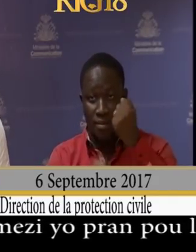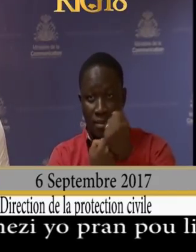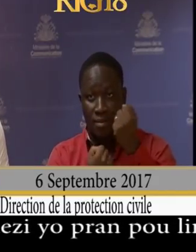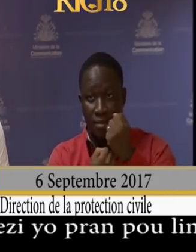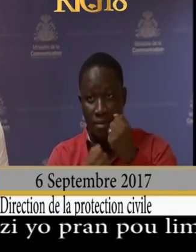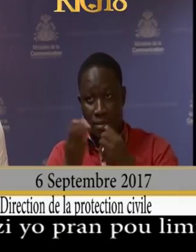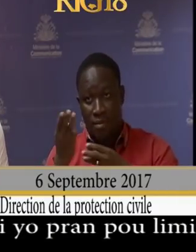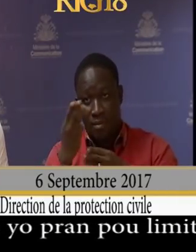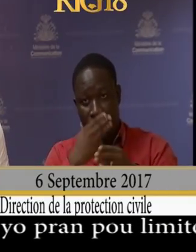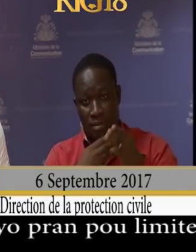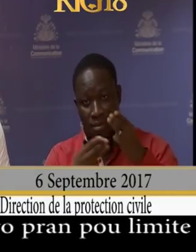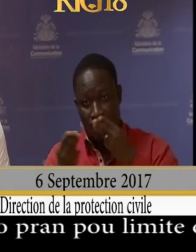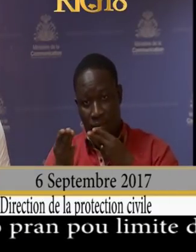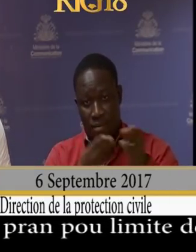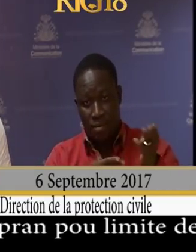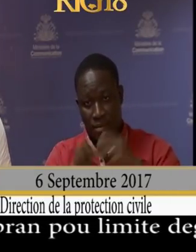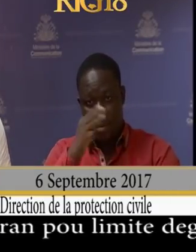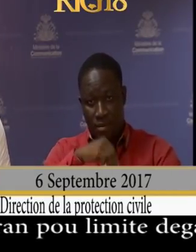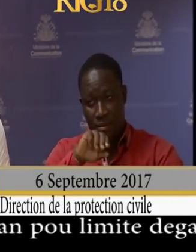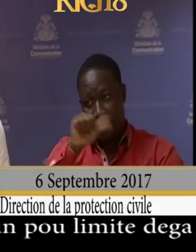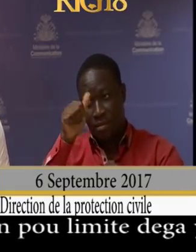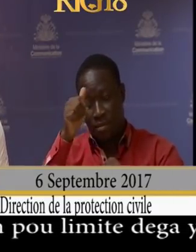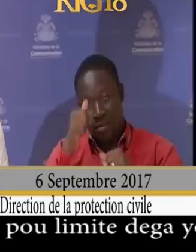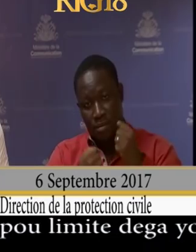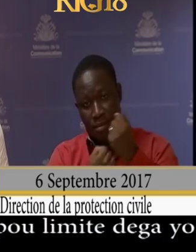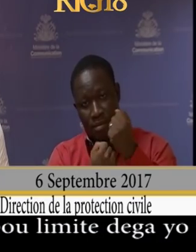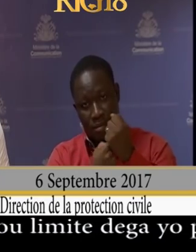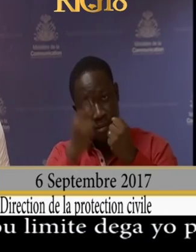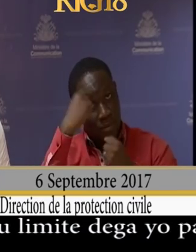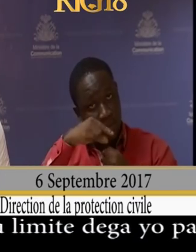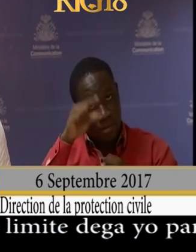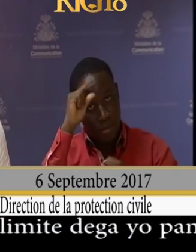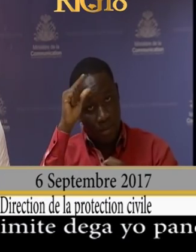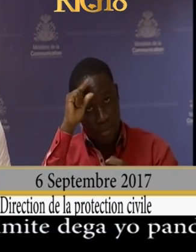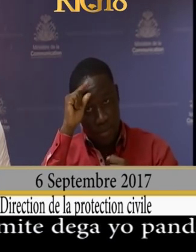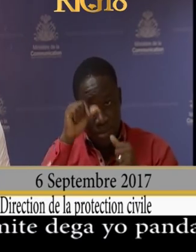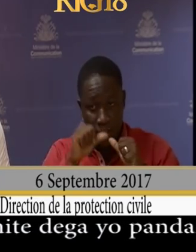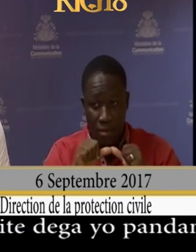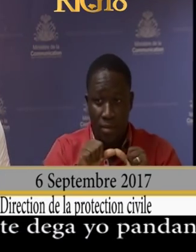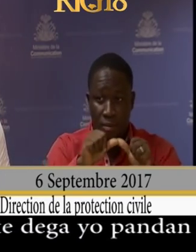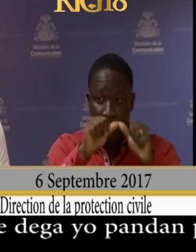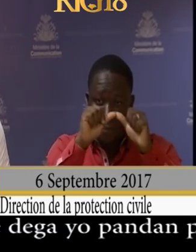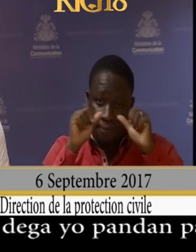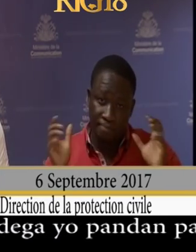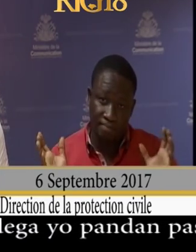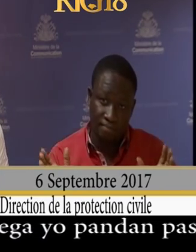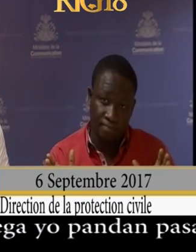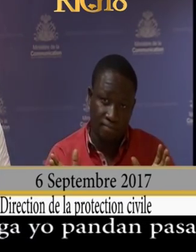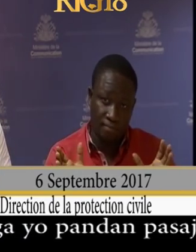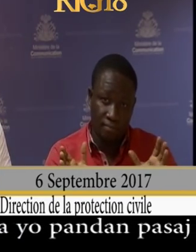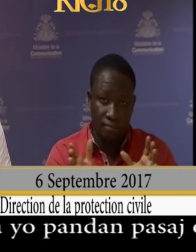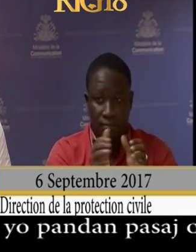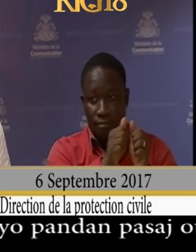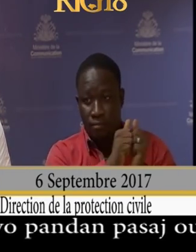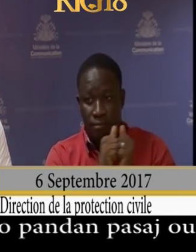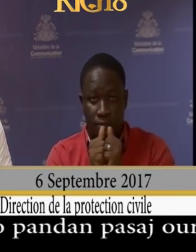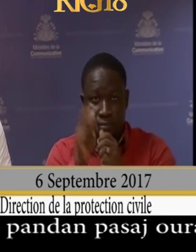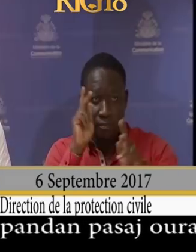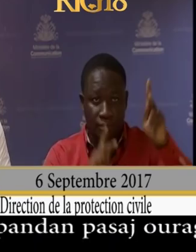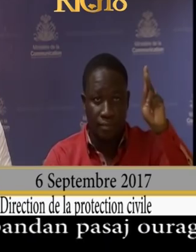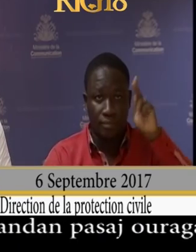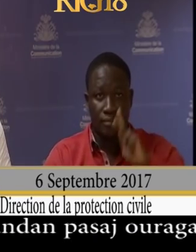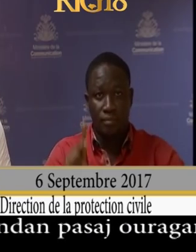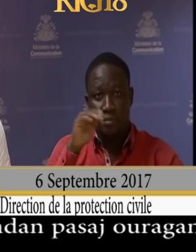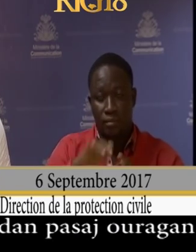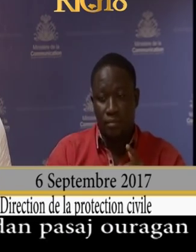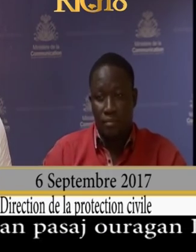et avec encadrement tout reste gouvernement a li déjà mobilisé, la continue mobilisation là pour le moment n'a pas accompagné population en termes